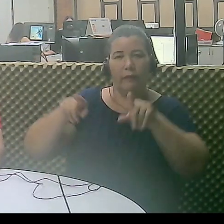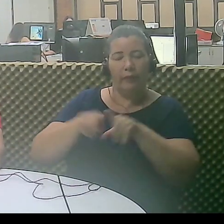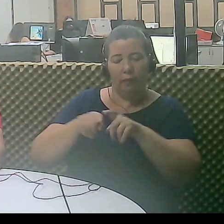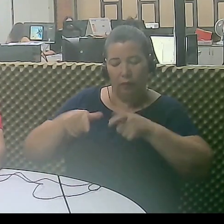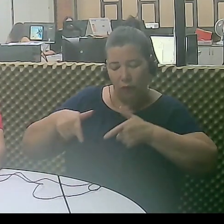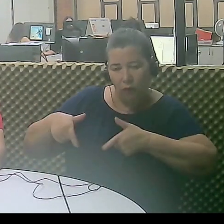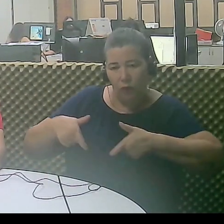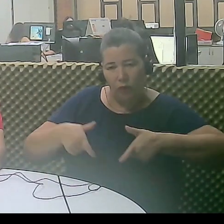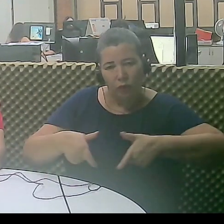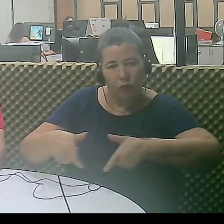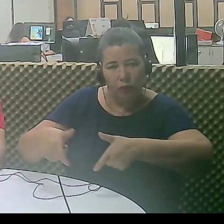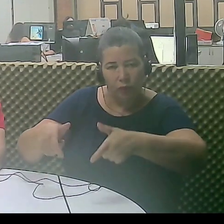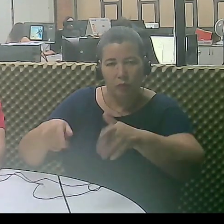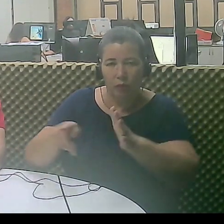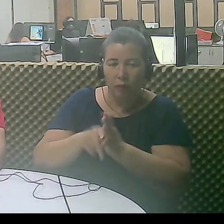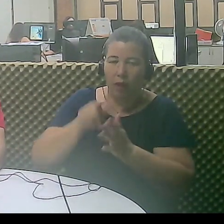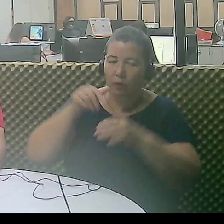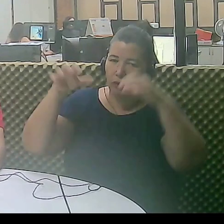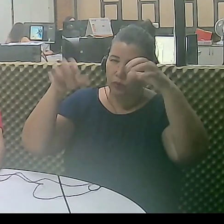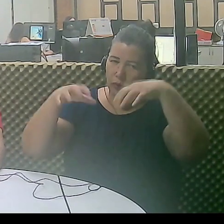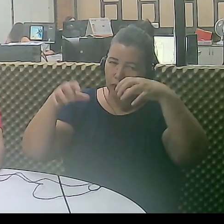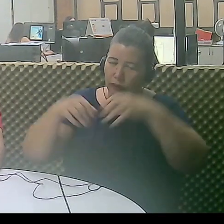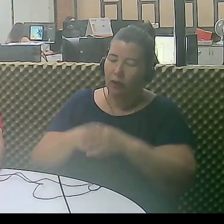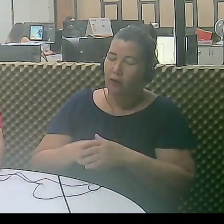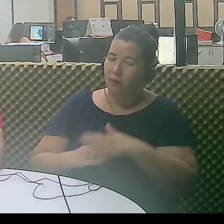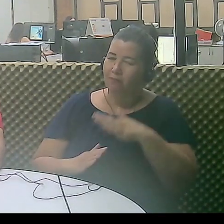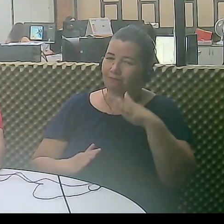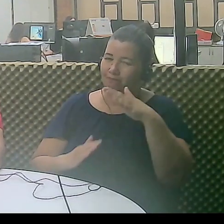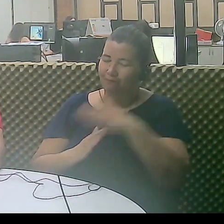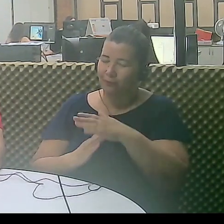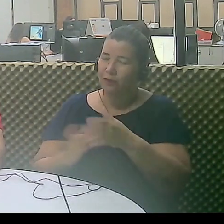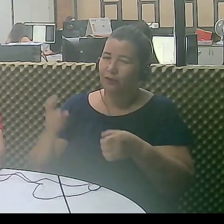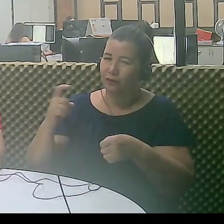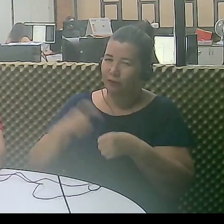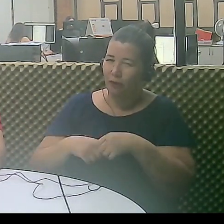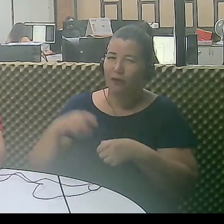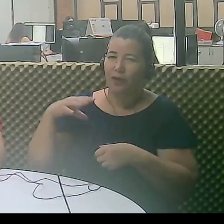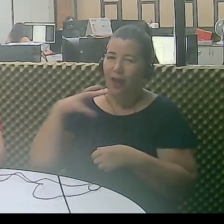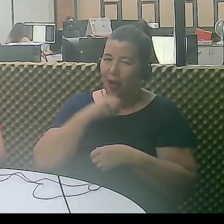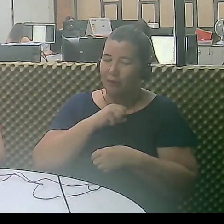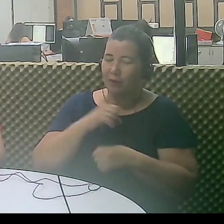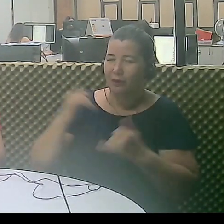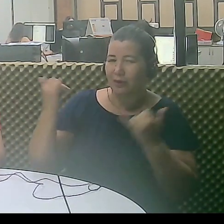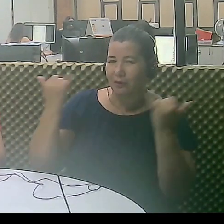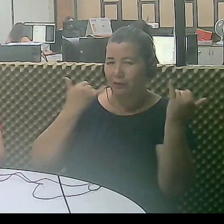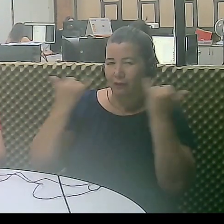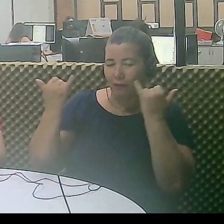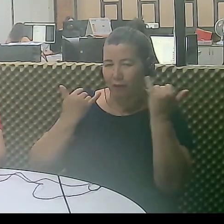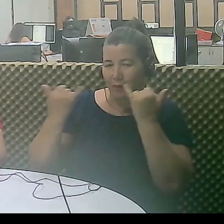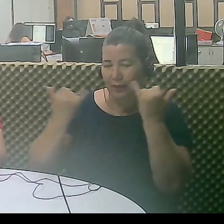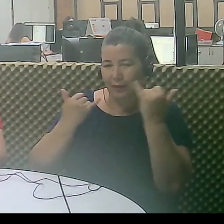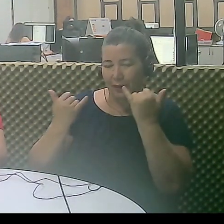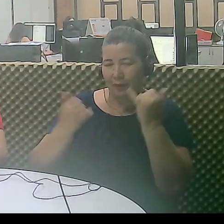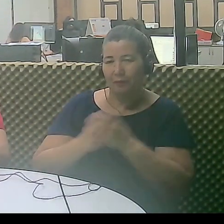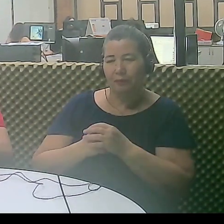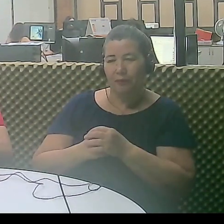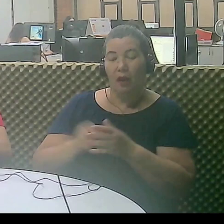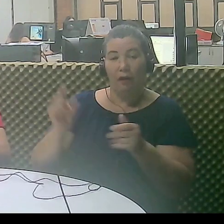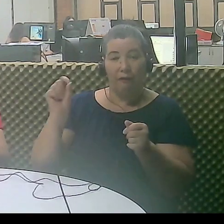pluvial. Agora vamos para um rápido intervalo, já já voltamos com o Giro de Notícias.